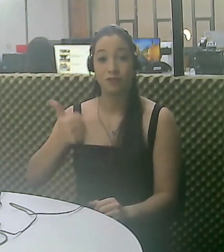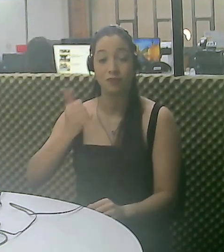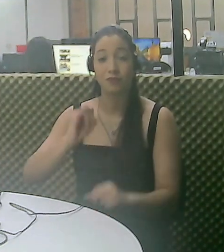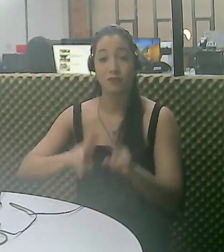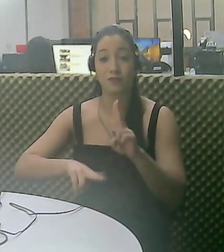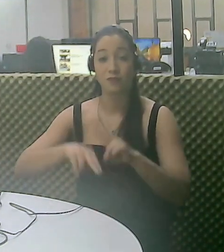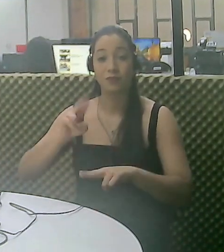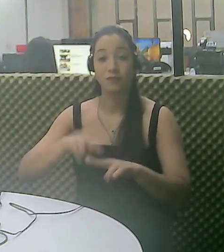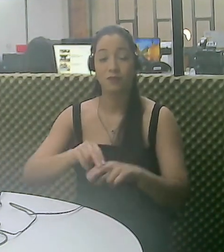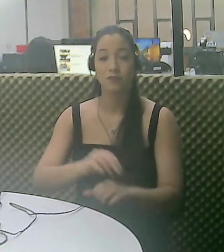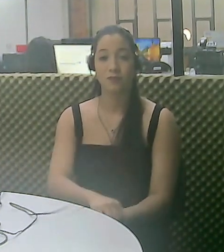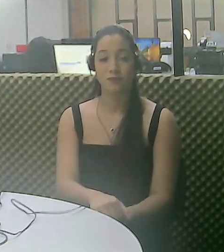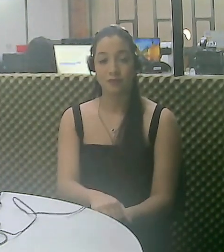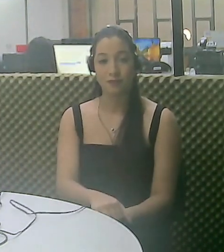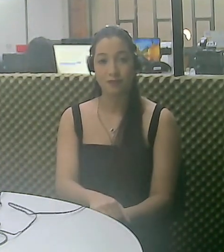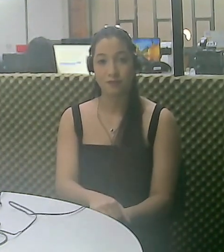junho.